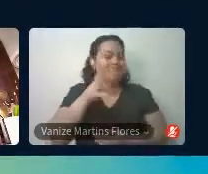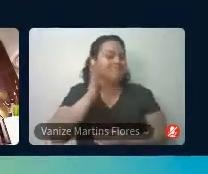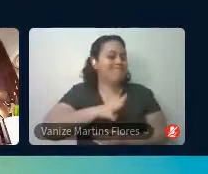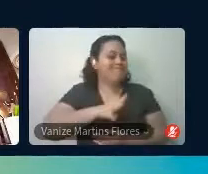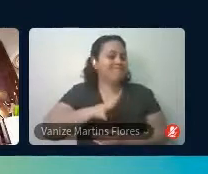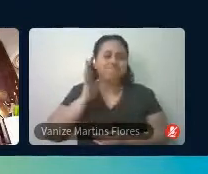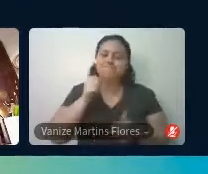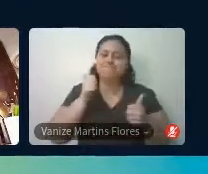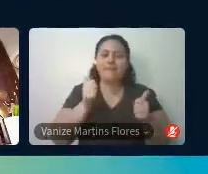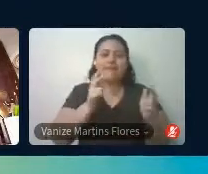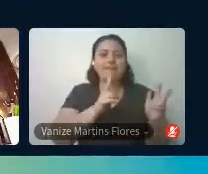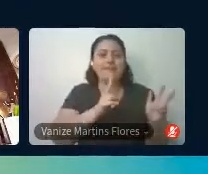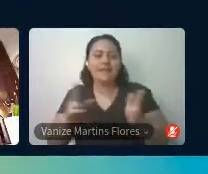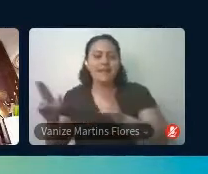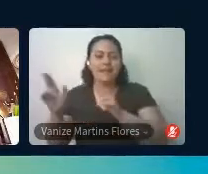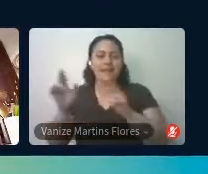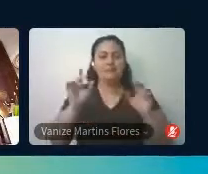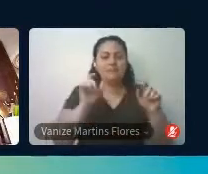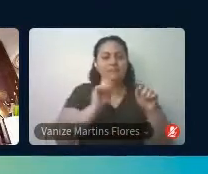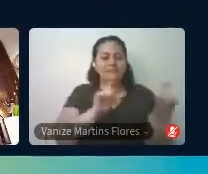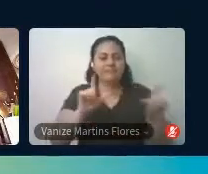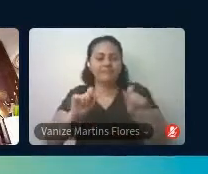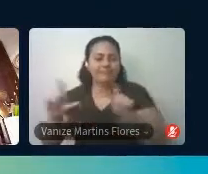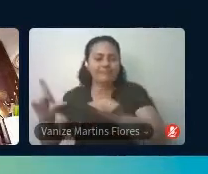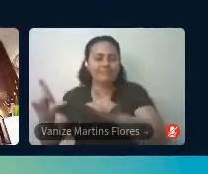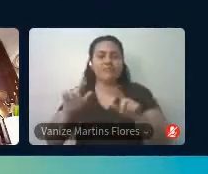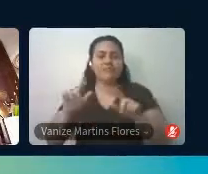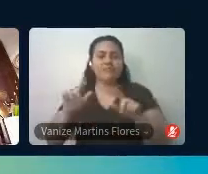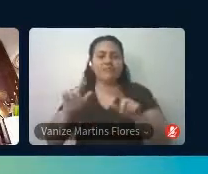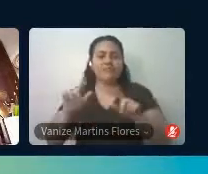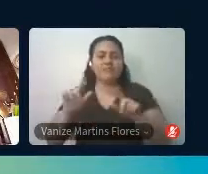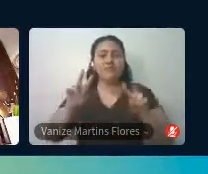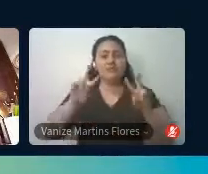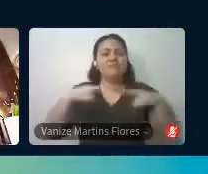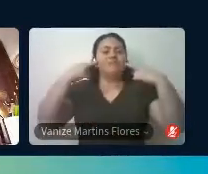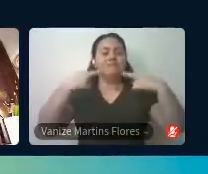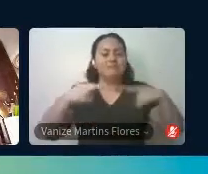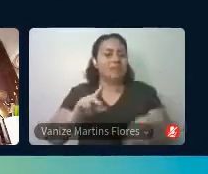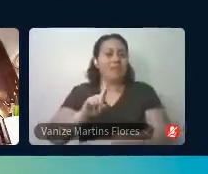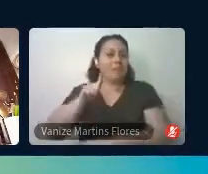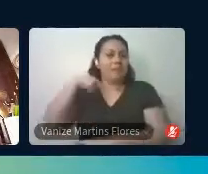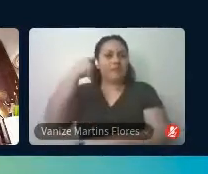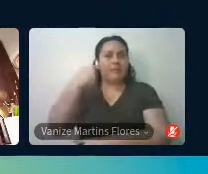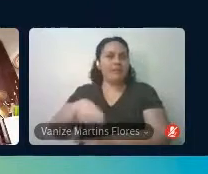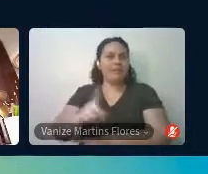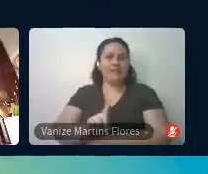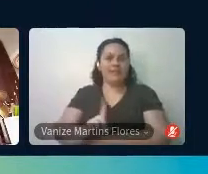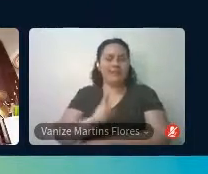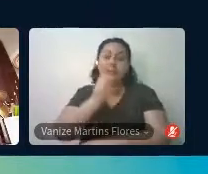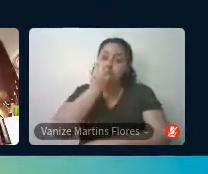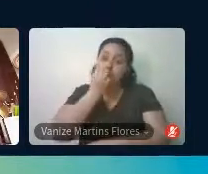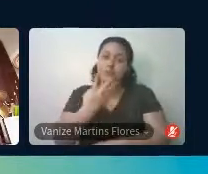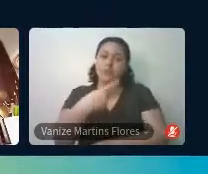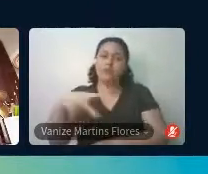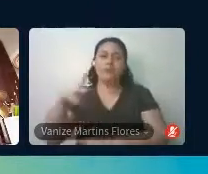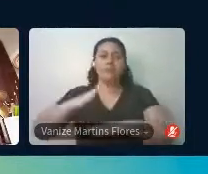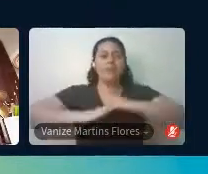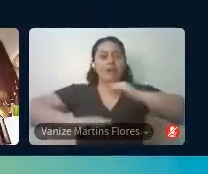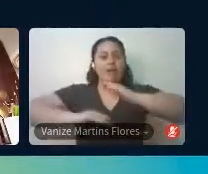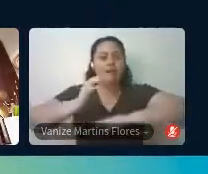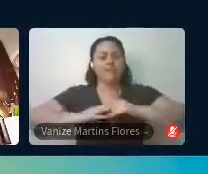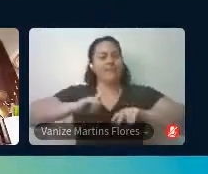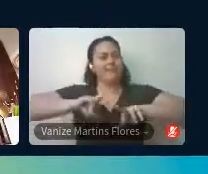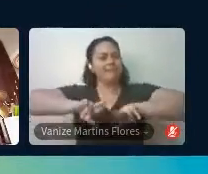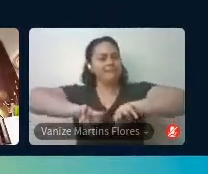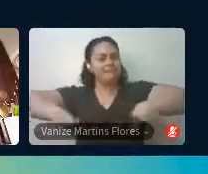Respire e Não Pire. Que bom que vocês estão organizando e acho que vão ter vários temas bem interessantes